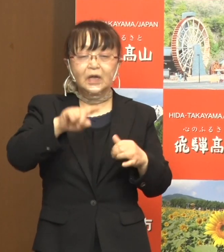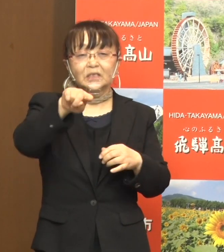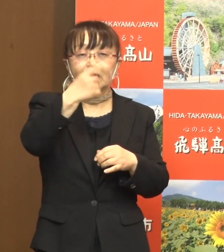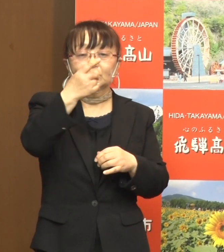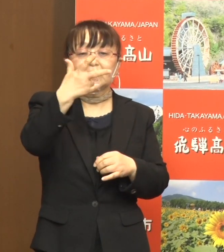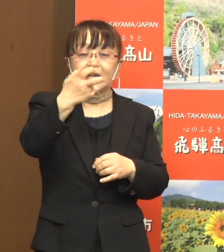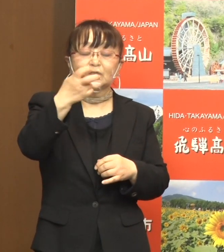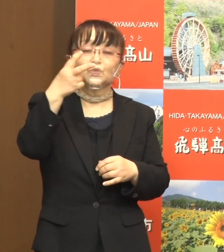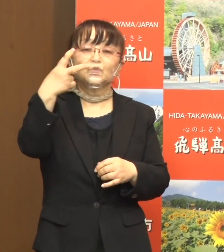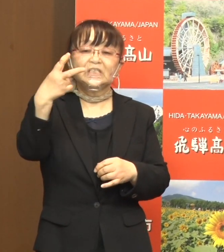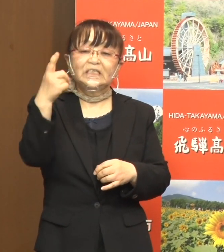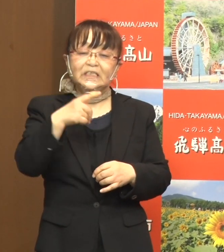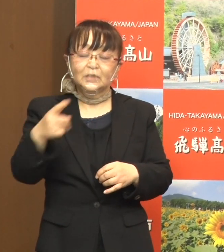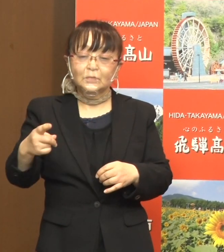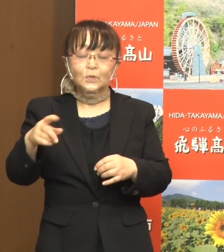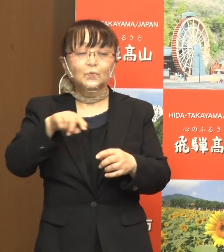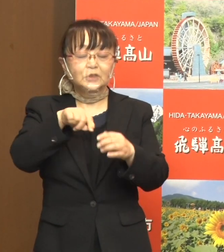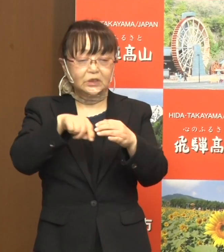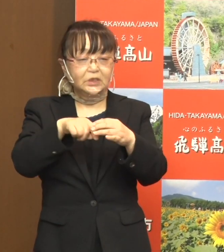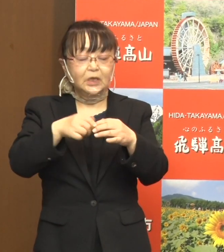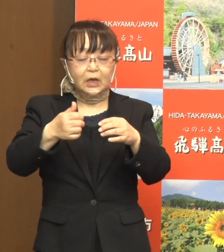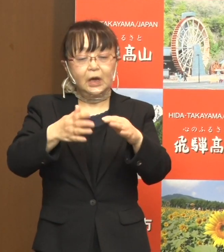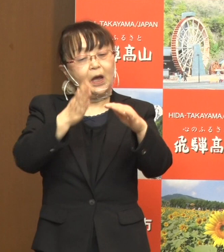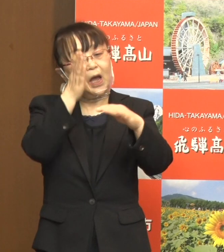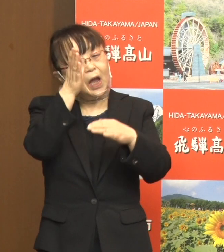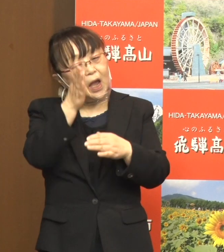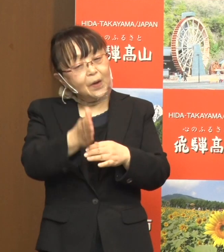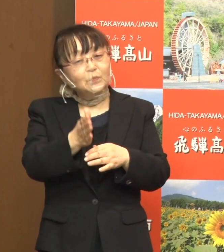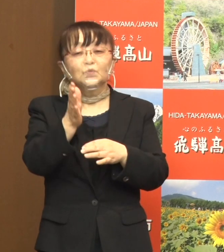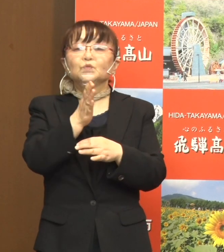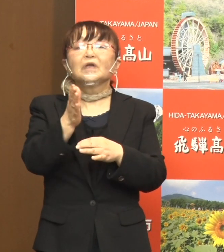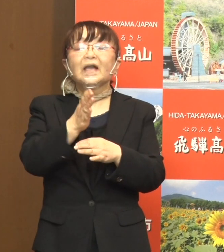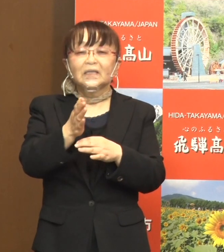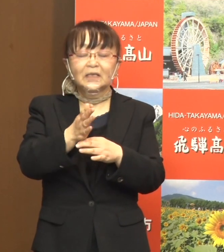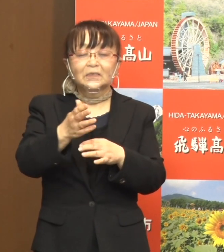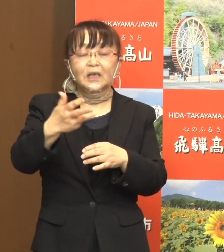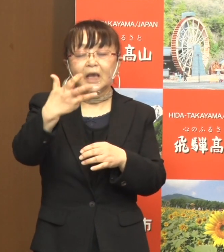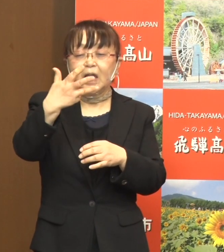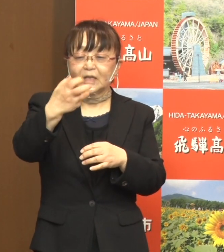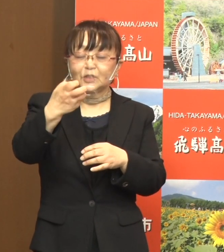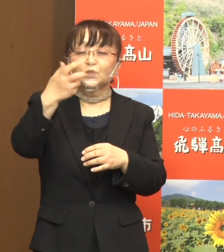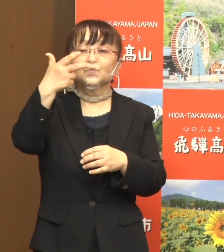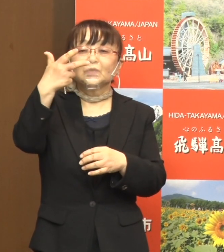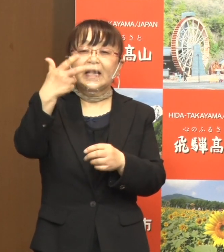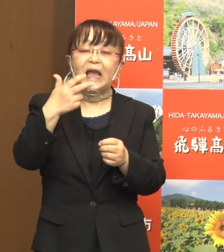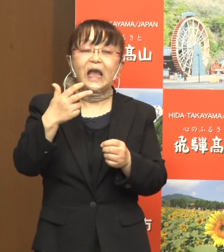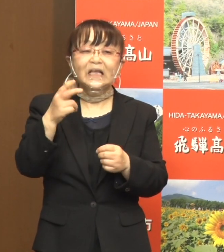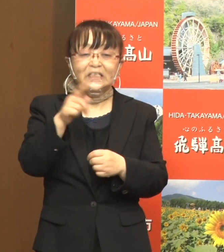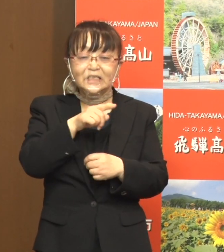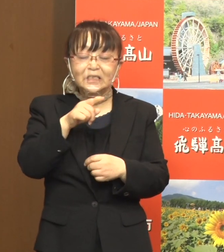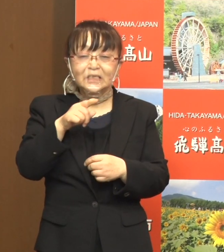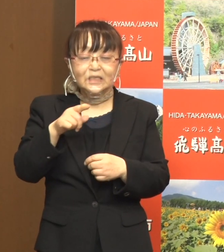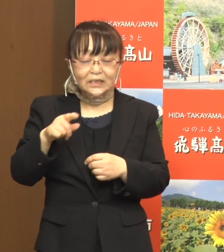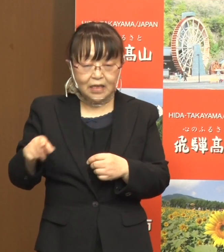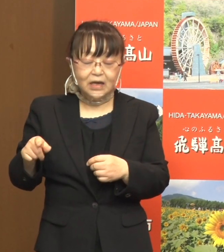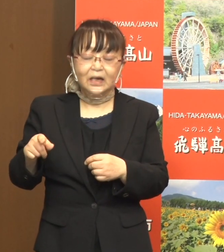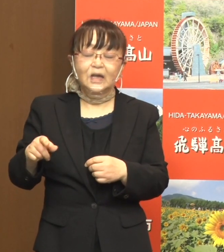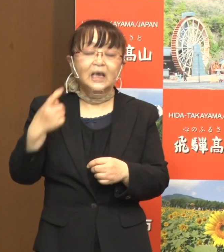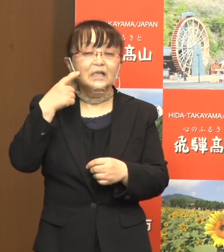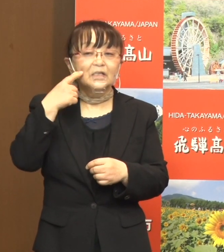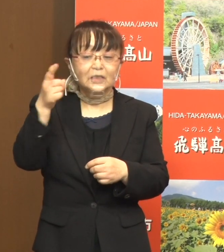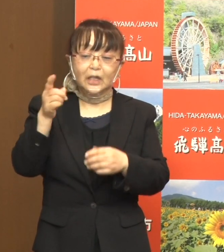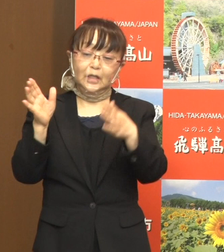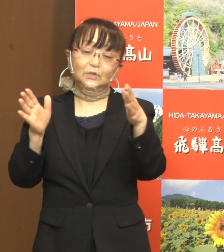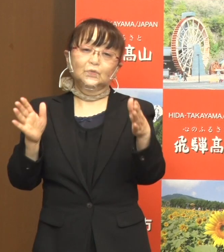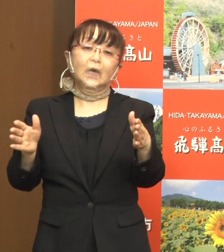うち約5割のですねええ87人の方がこの5月の1カ月間のうち